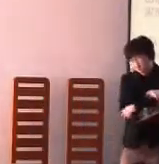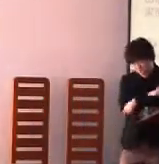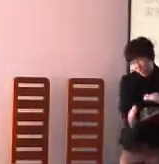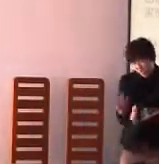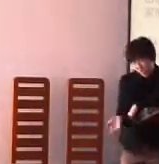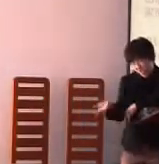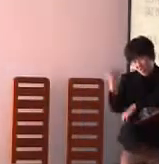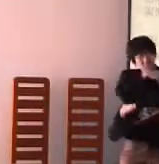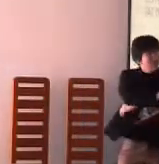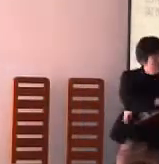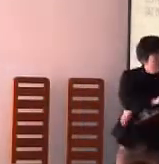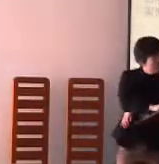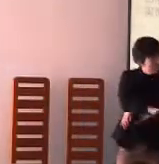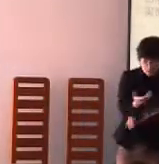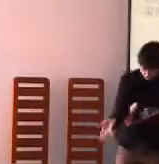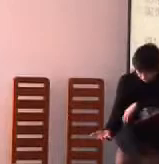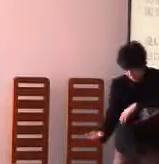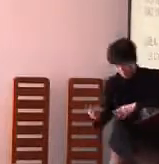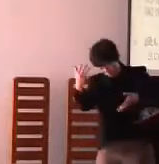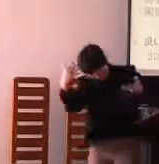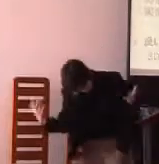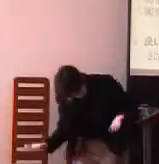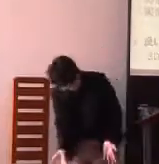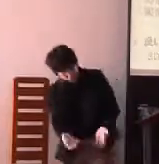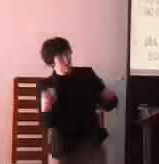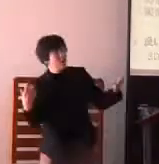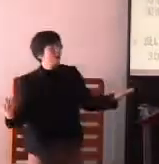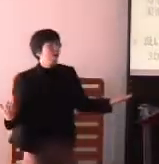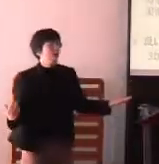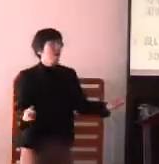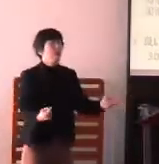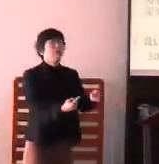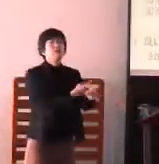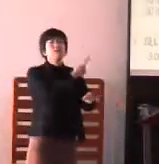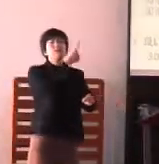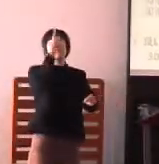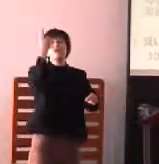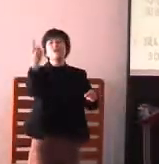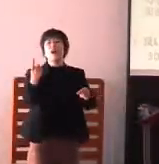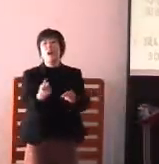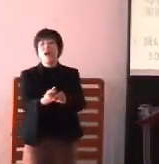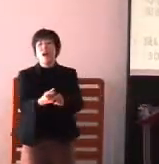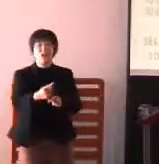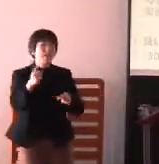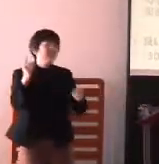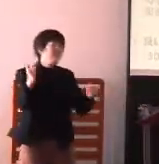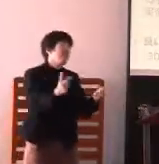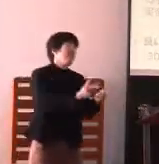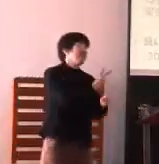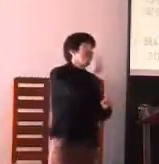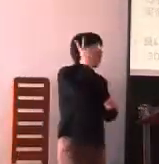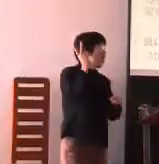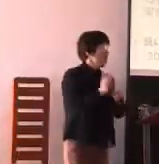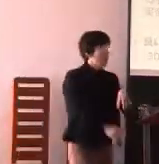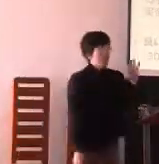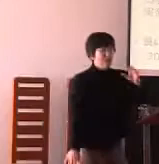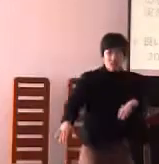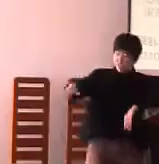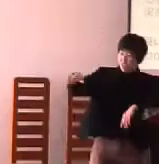もう時段を踏んで成長を待って待って早く早くもう成長して